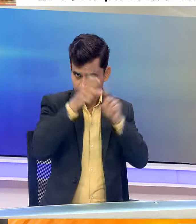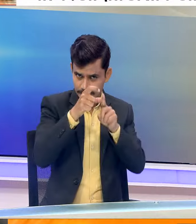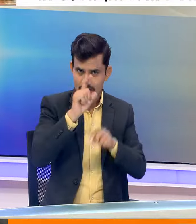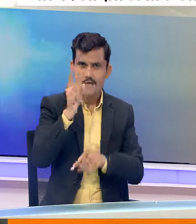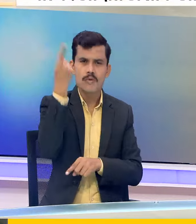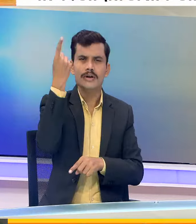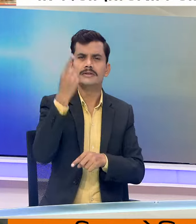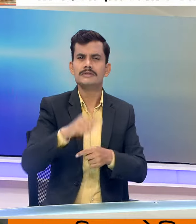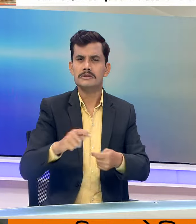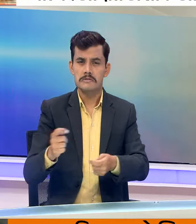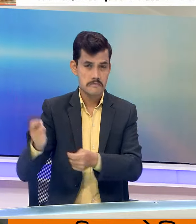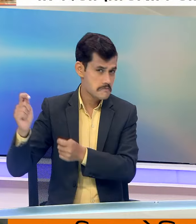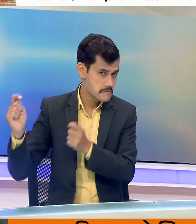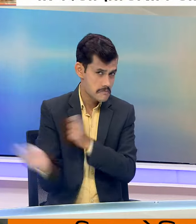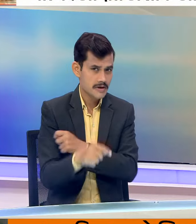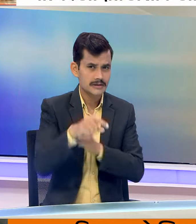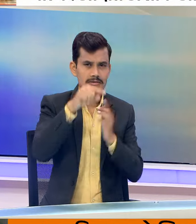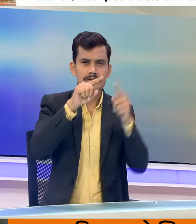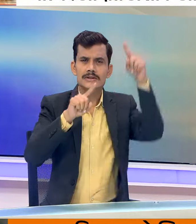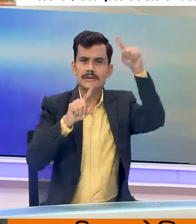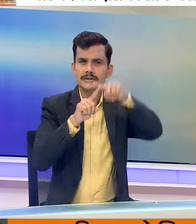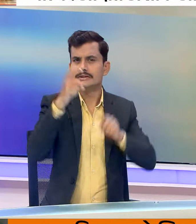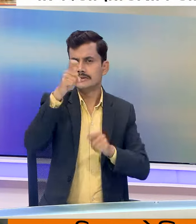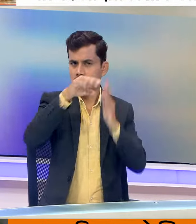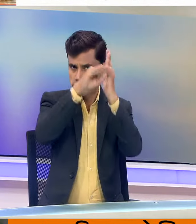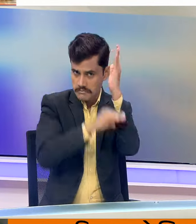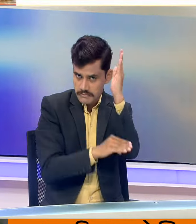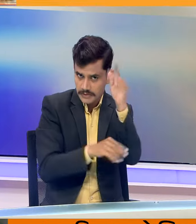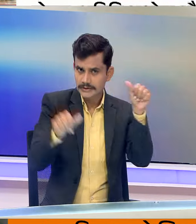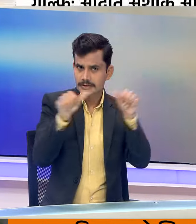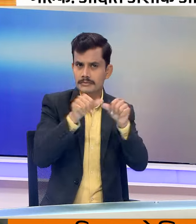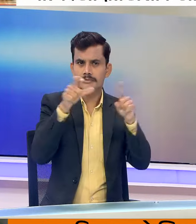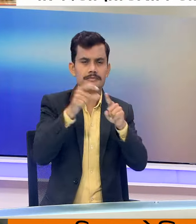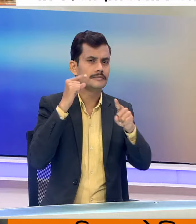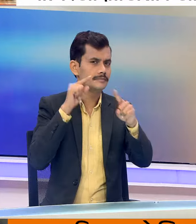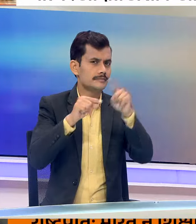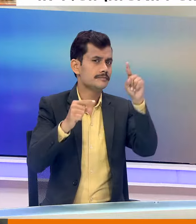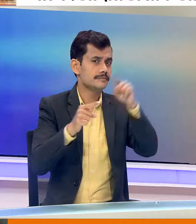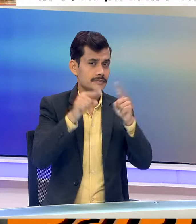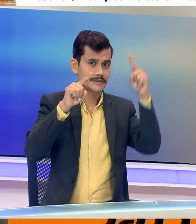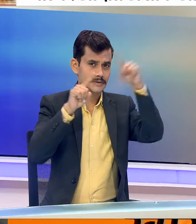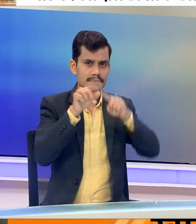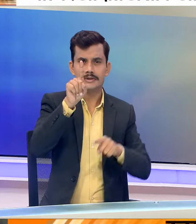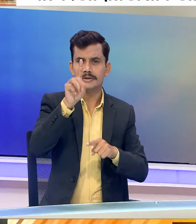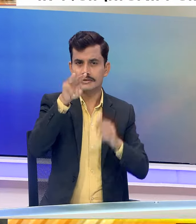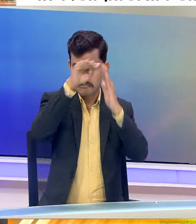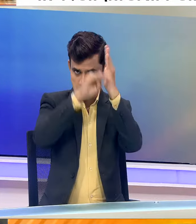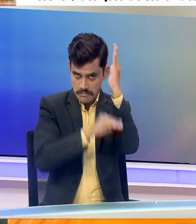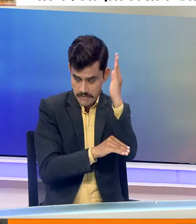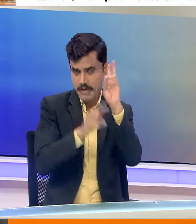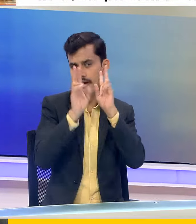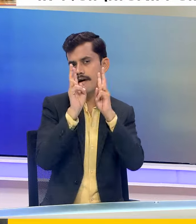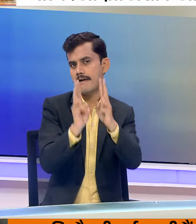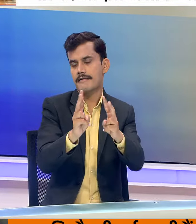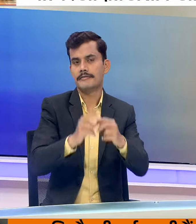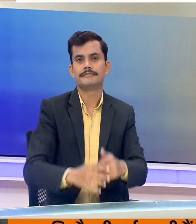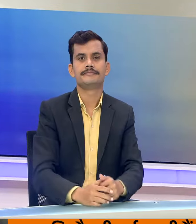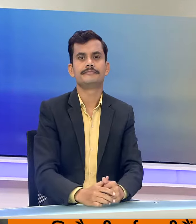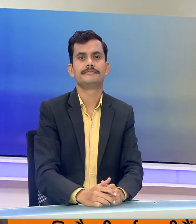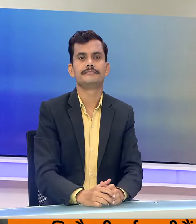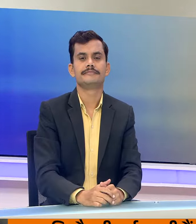में T7 स्थान पर हैं, जबकि अदिति अशोक ने पहले राउंड में T13 स्थान पर रही।